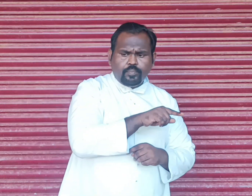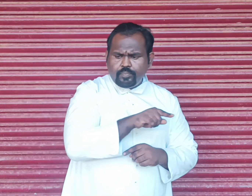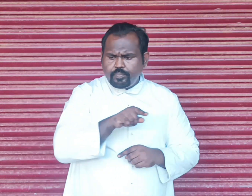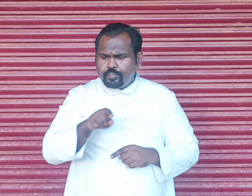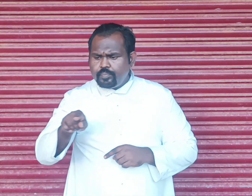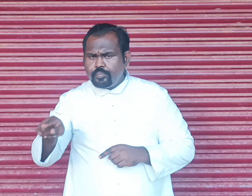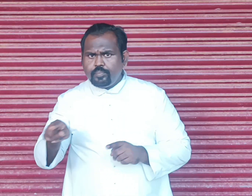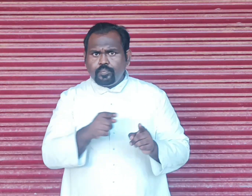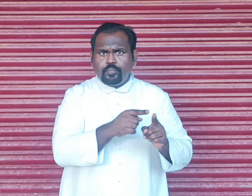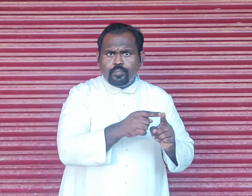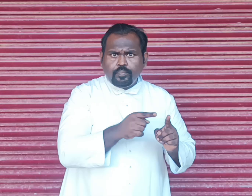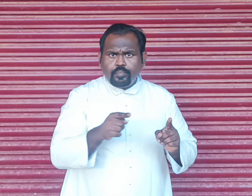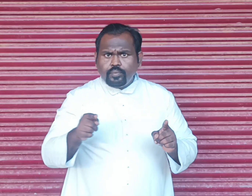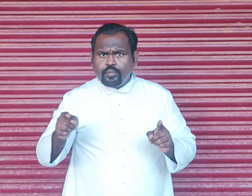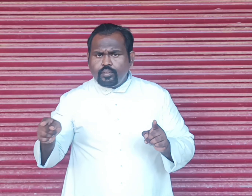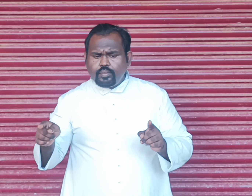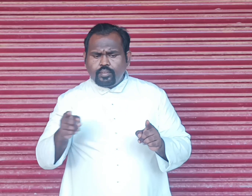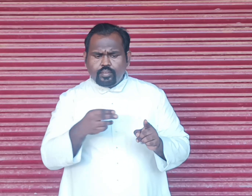വരെയുള്ള കാലഘട്ടത്തെ